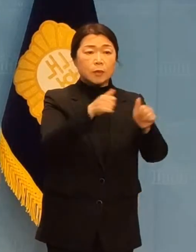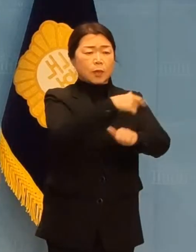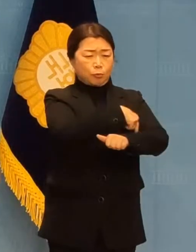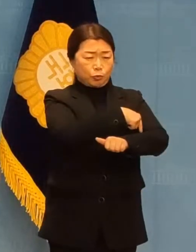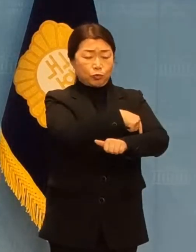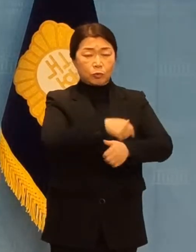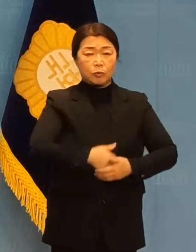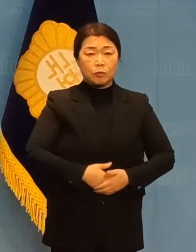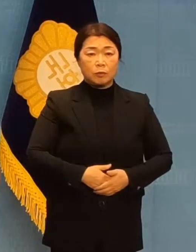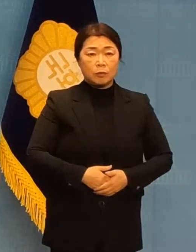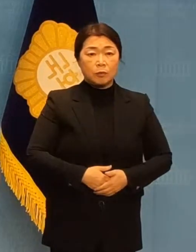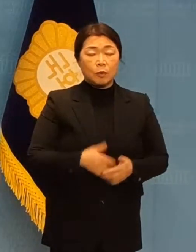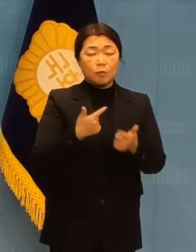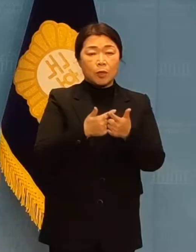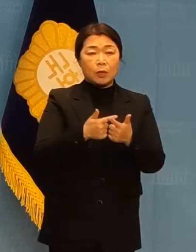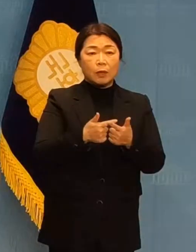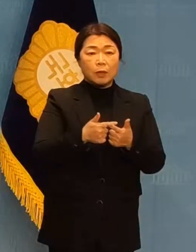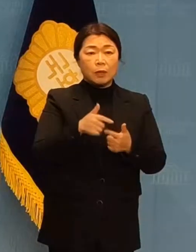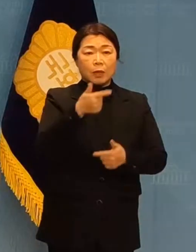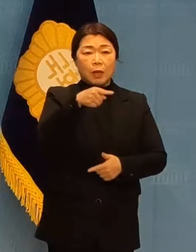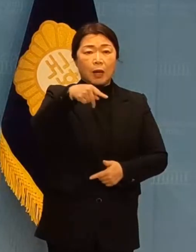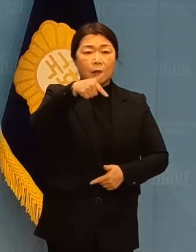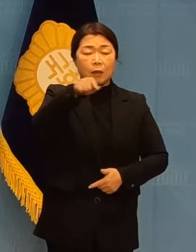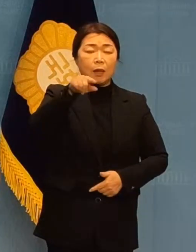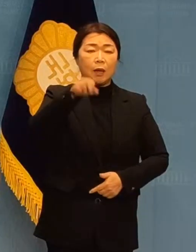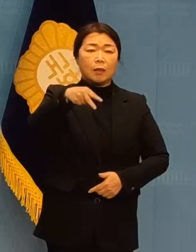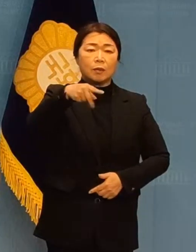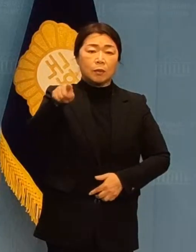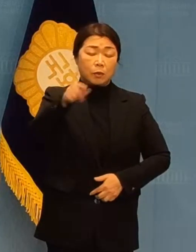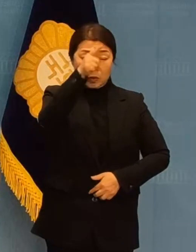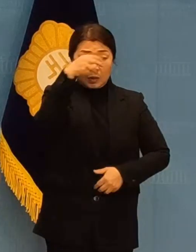부산 강서경찰서장 옥영미,